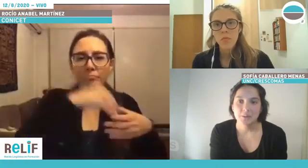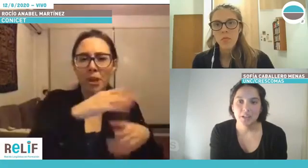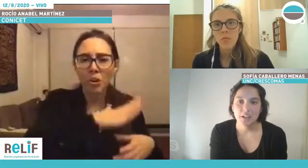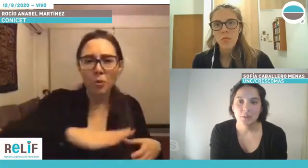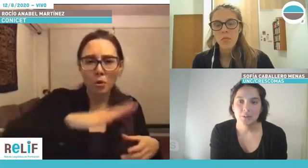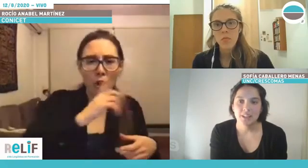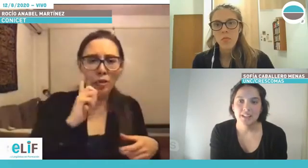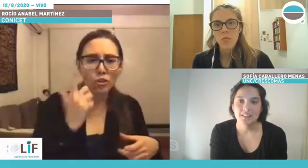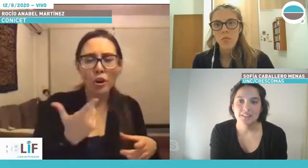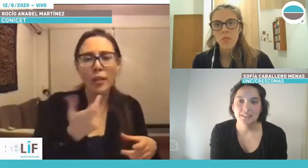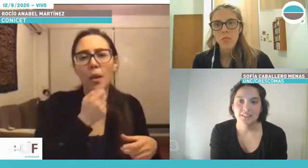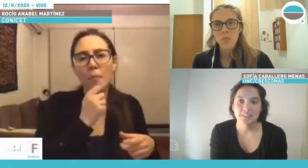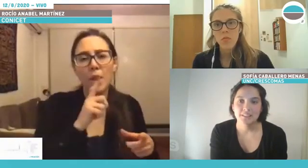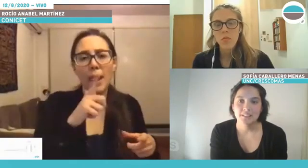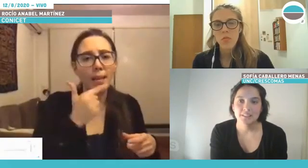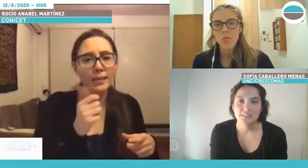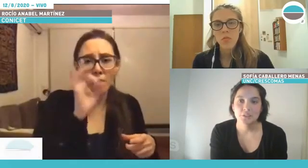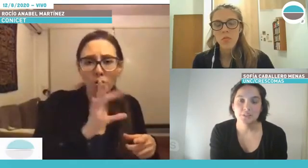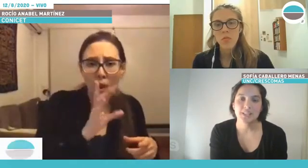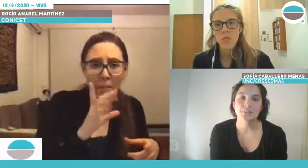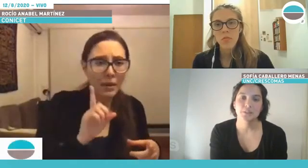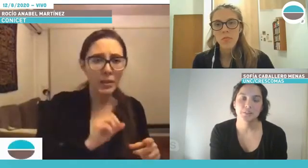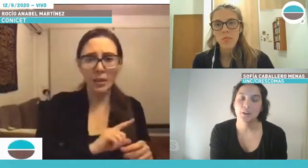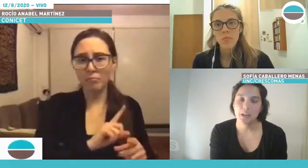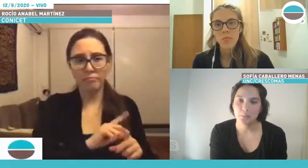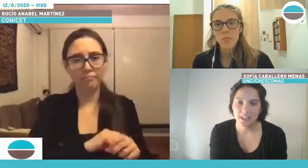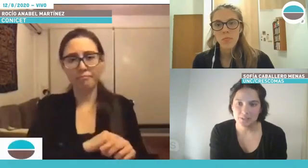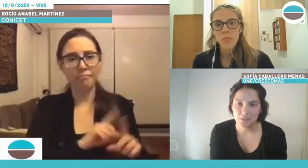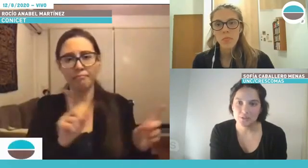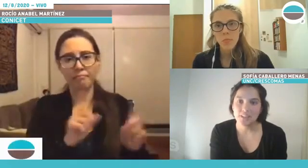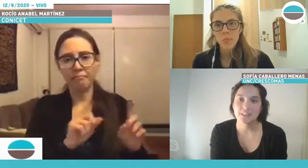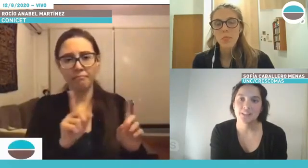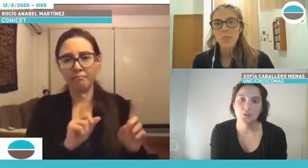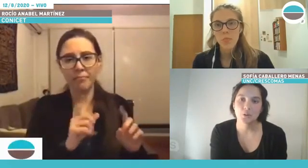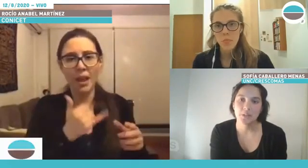Querría, digamos, que la comunidad no sea con